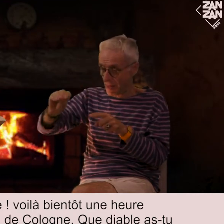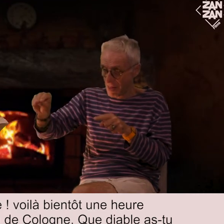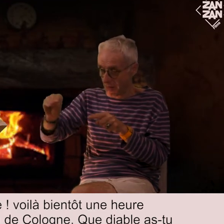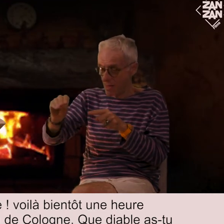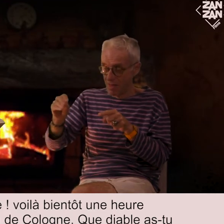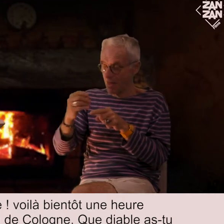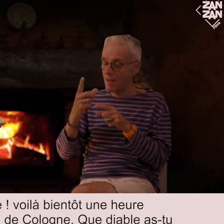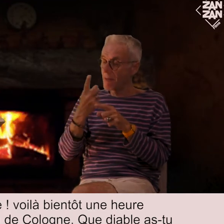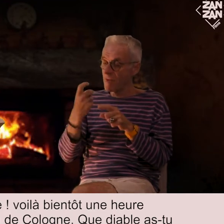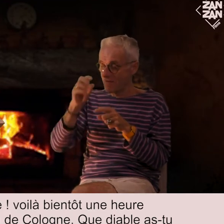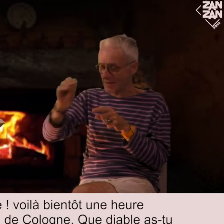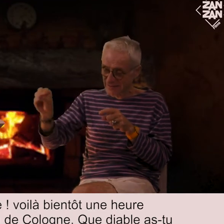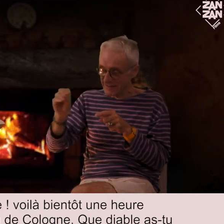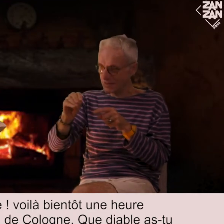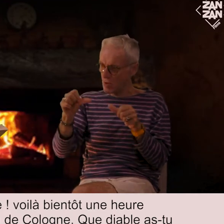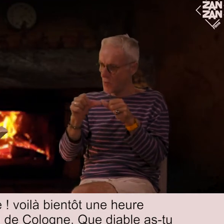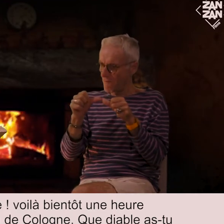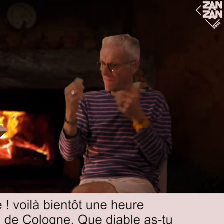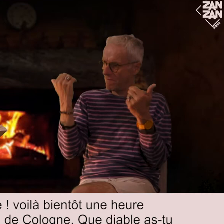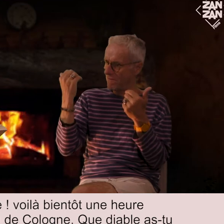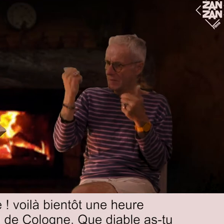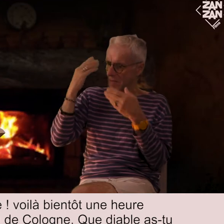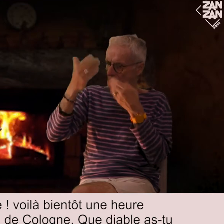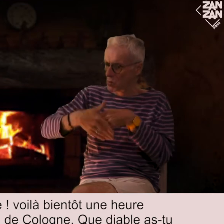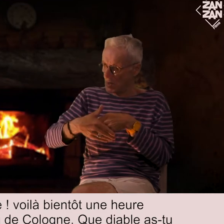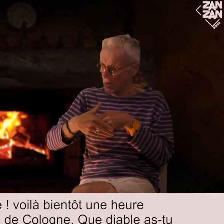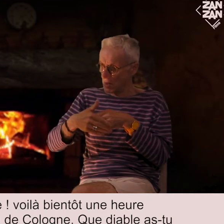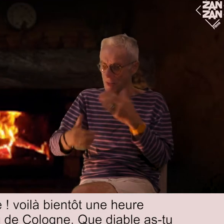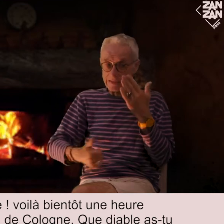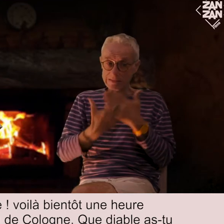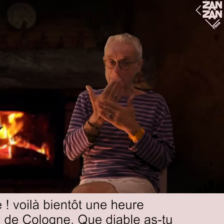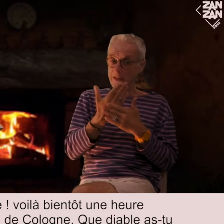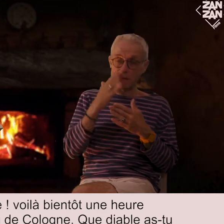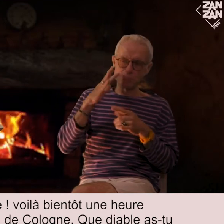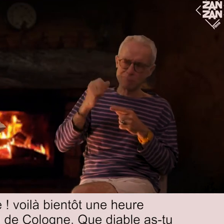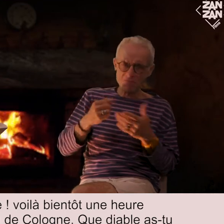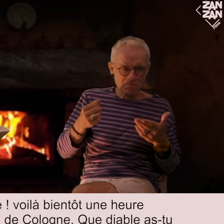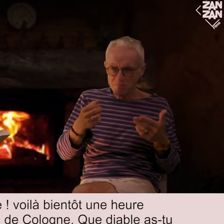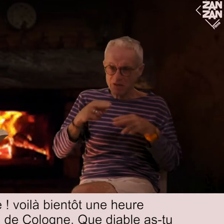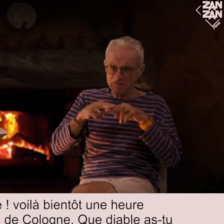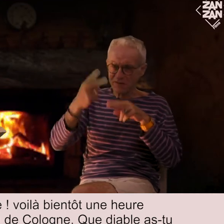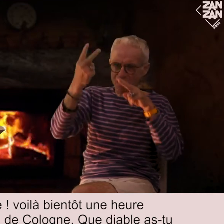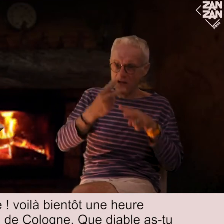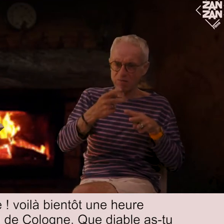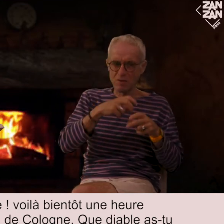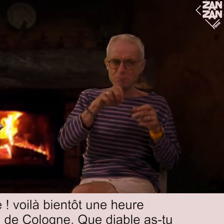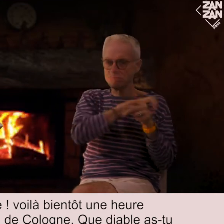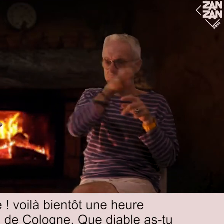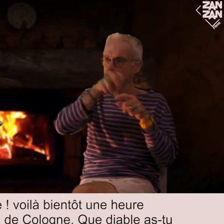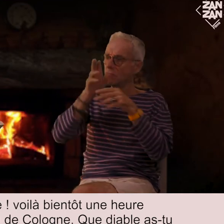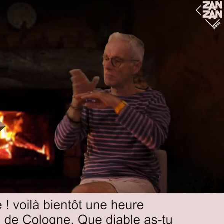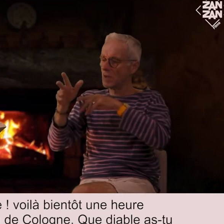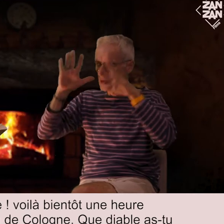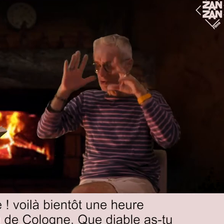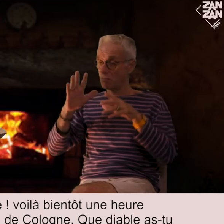tempes d'eau de colonne que diable as-tu fait cette nuit ce matin voyant que tu ne descendais pas je suis entrée dans ta chambre et je t'ai trouvé